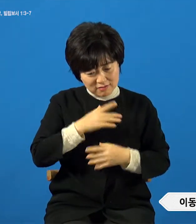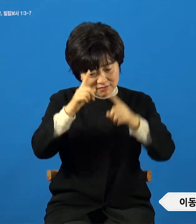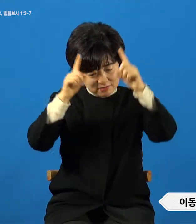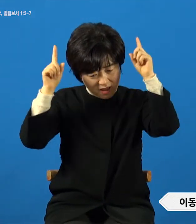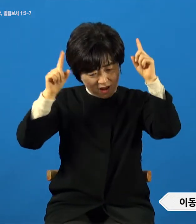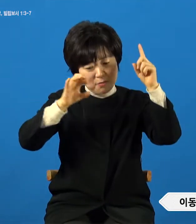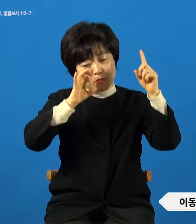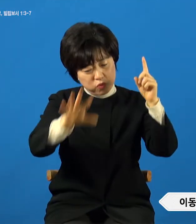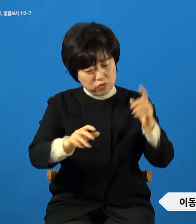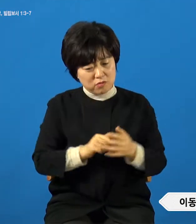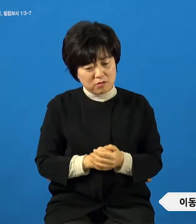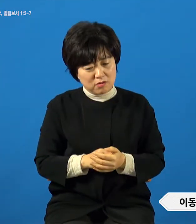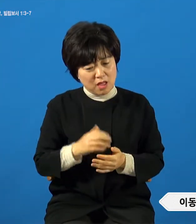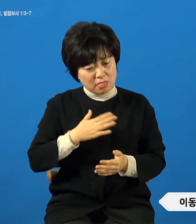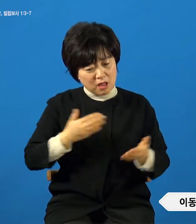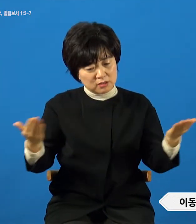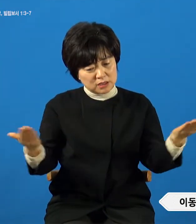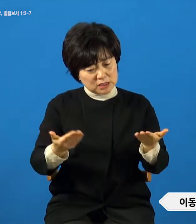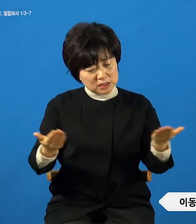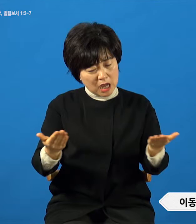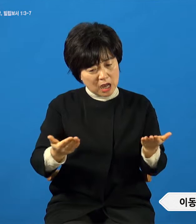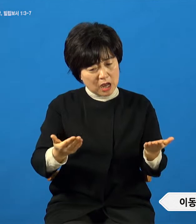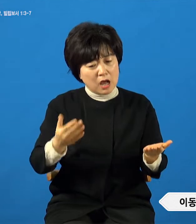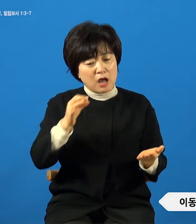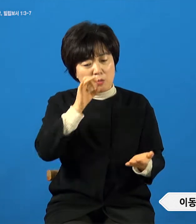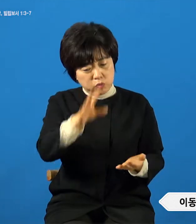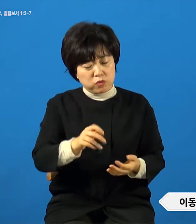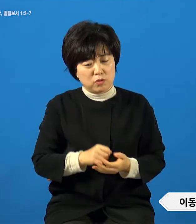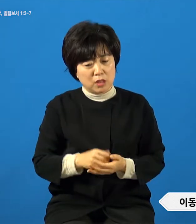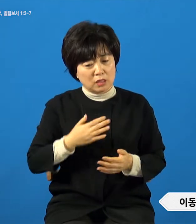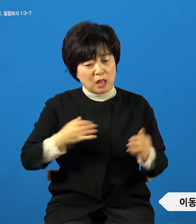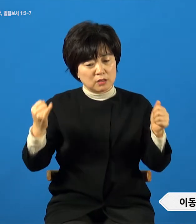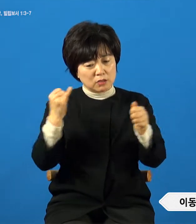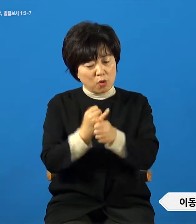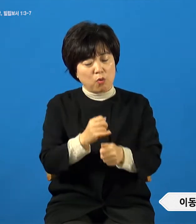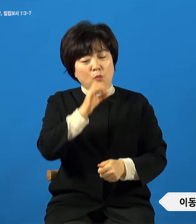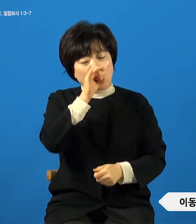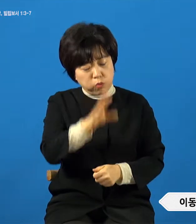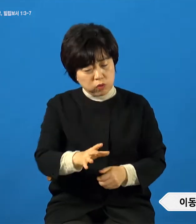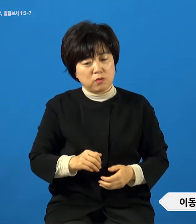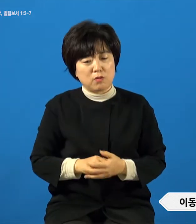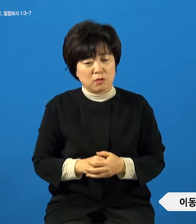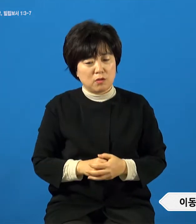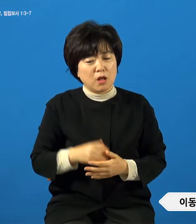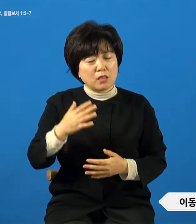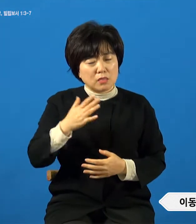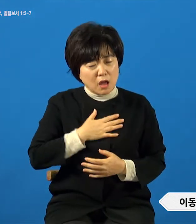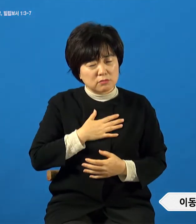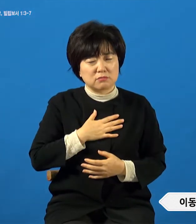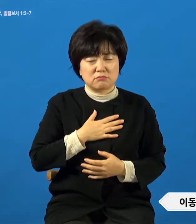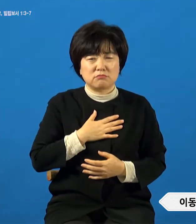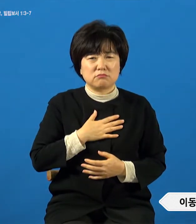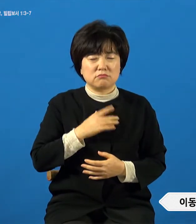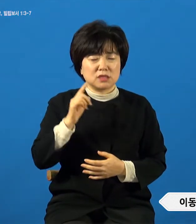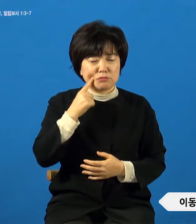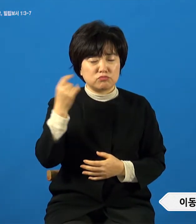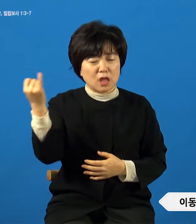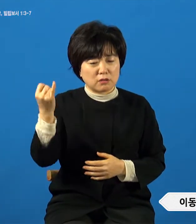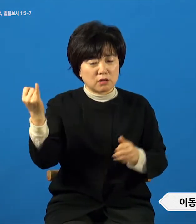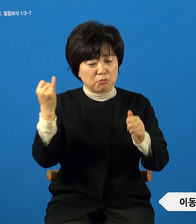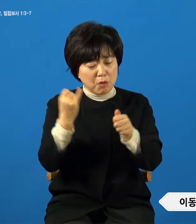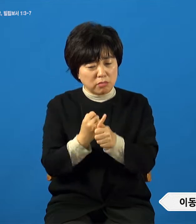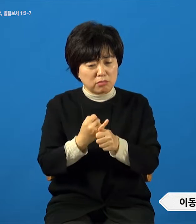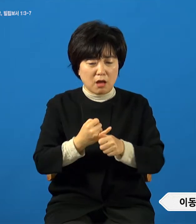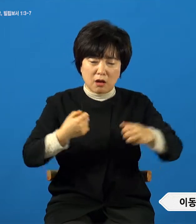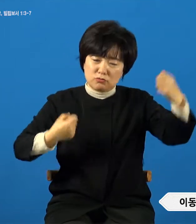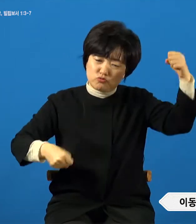수 없을 거야. 나는 직장도 가질 수 없을 거야. 나는 결혼도 할 수 없을 거야. 나는 예쁜 아내를 만나 춤도